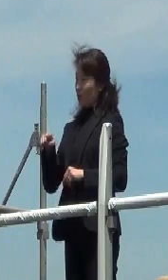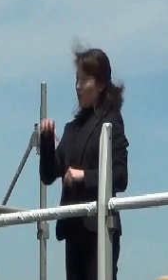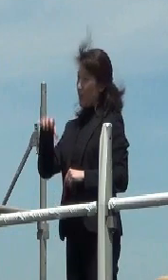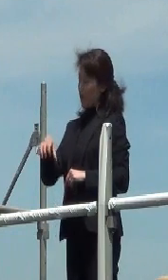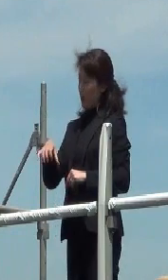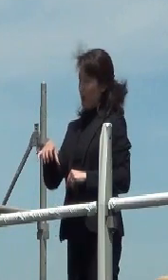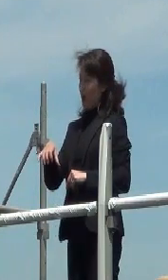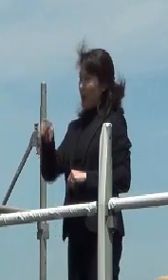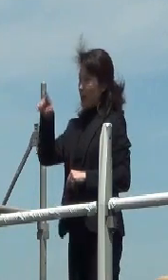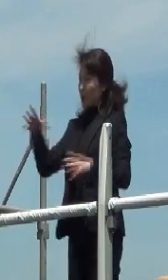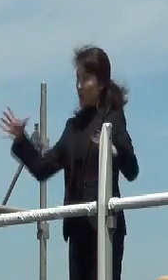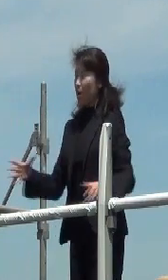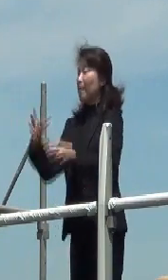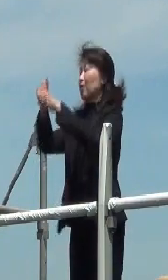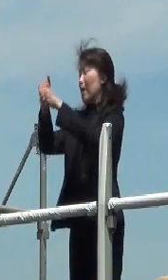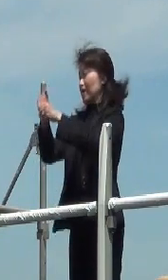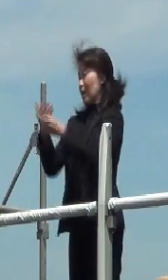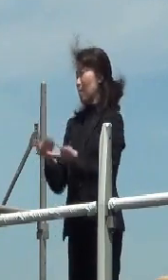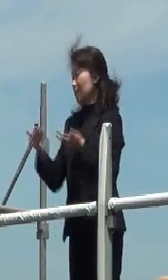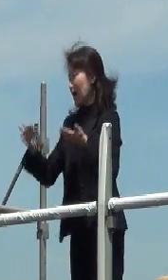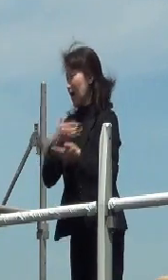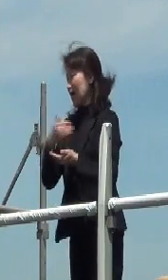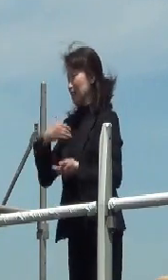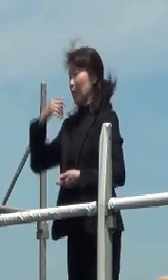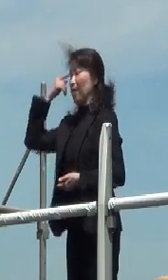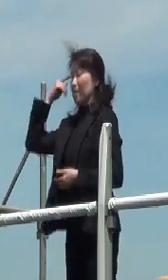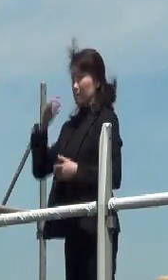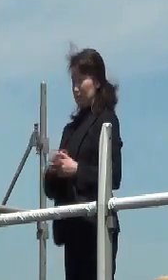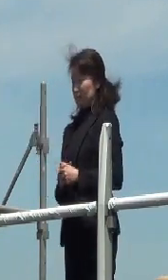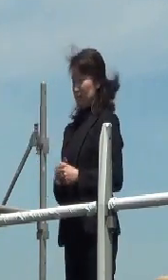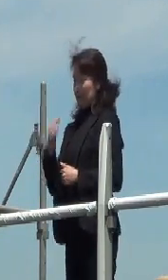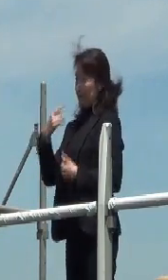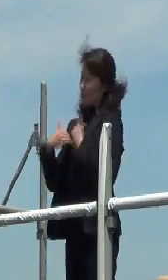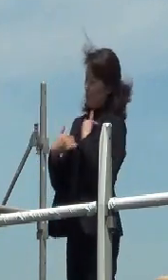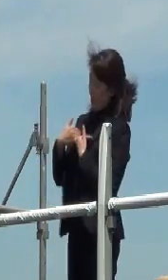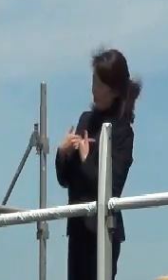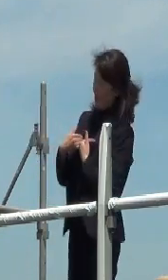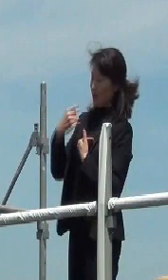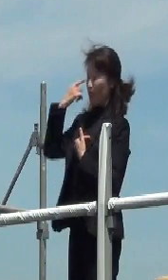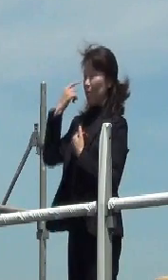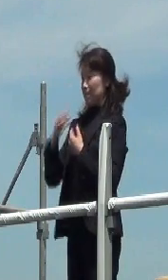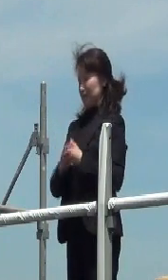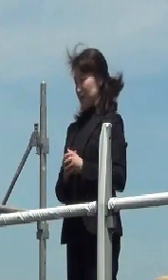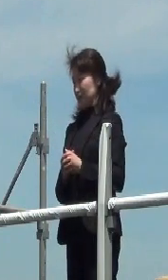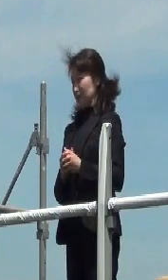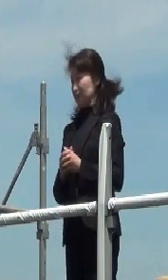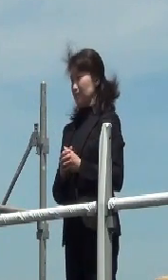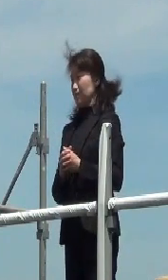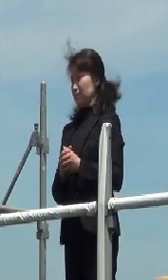この場が一つになって盛り上がれれば嬉しいなと思います。